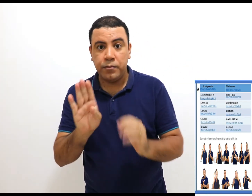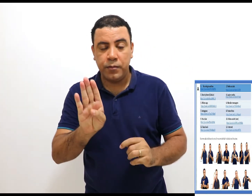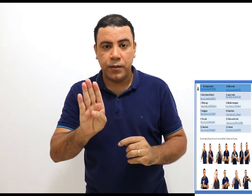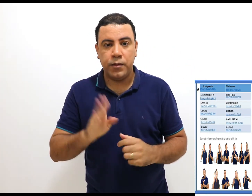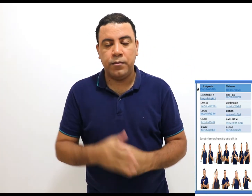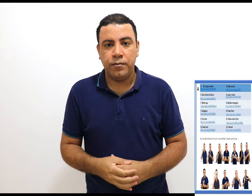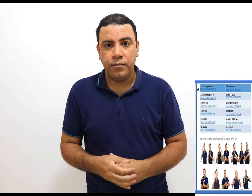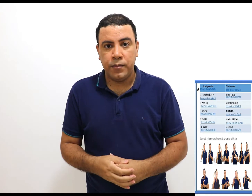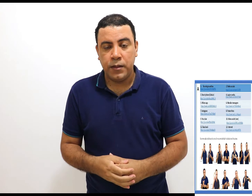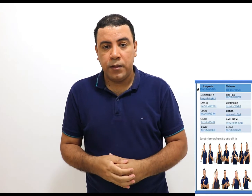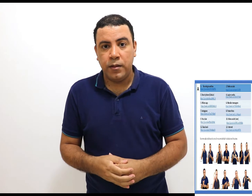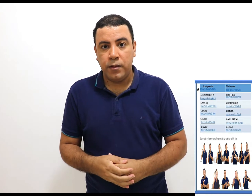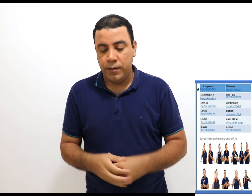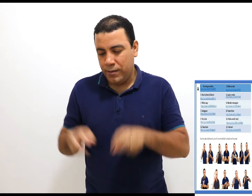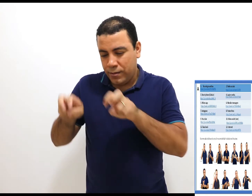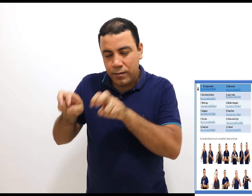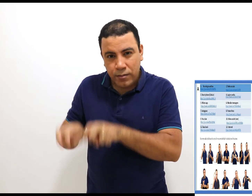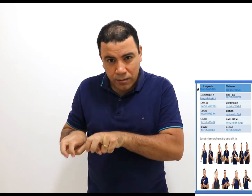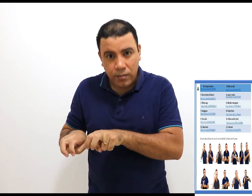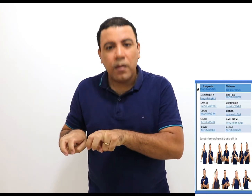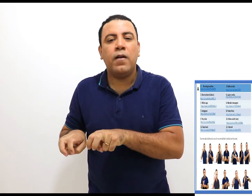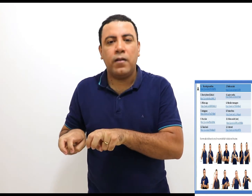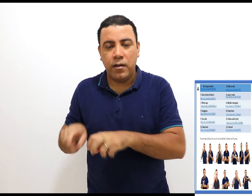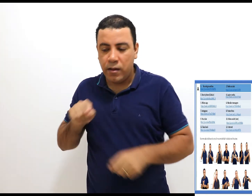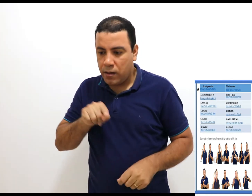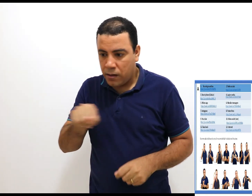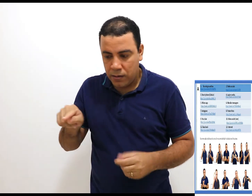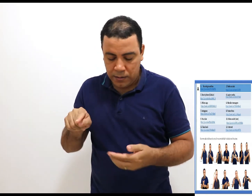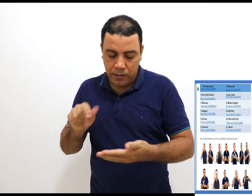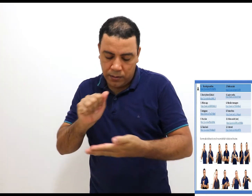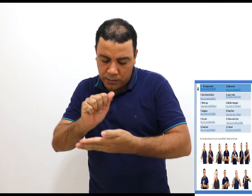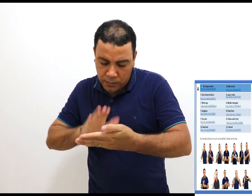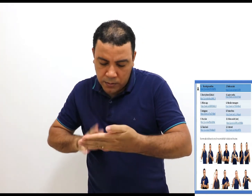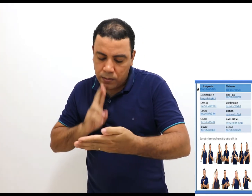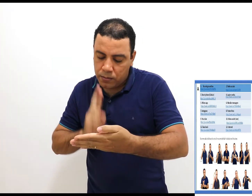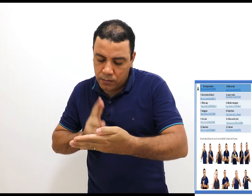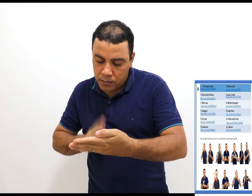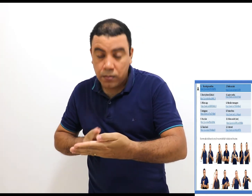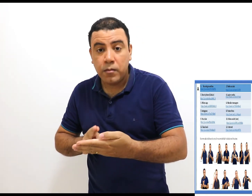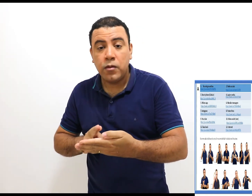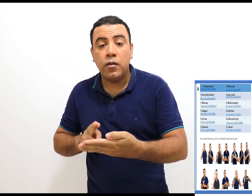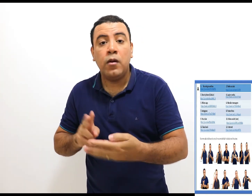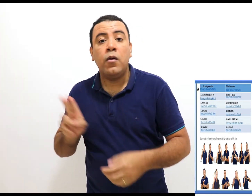B. Resolução da atividade em dupla usando o smartphone.